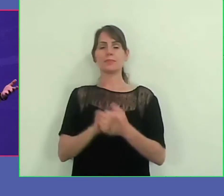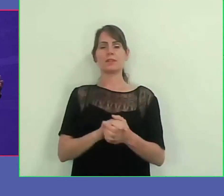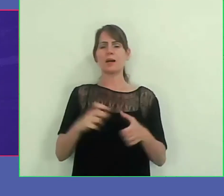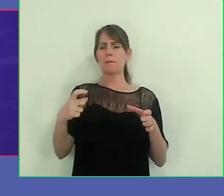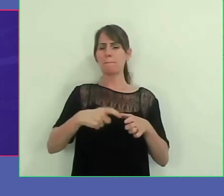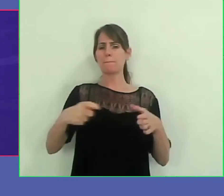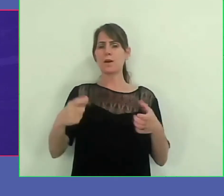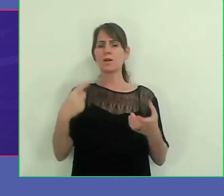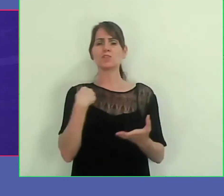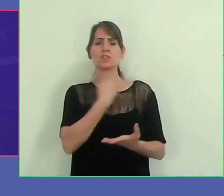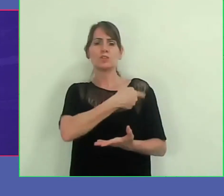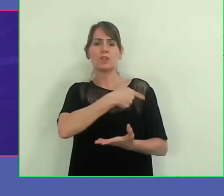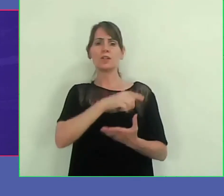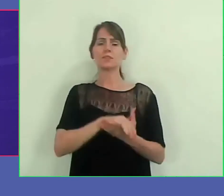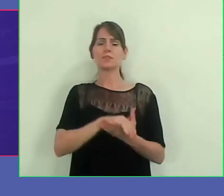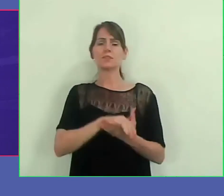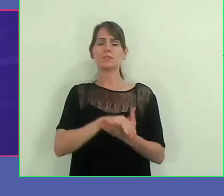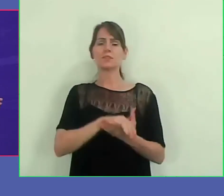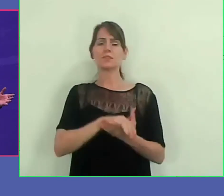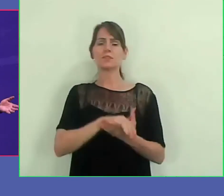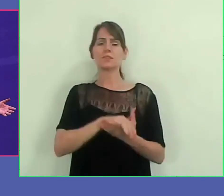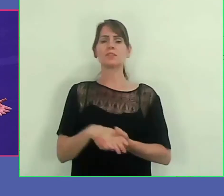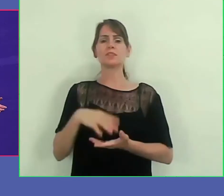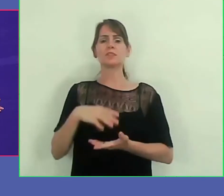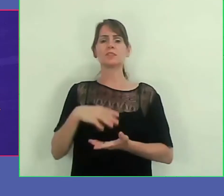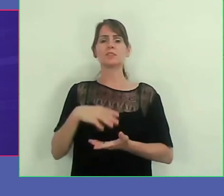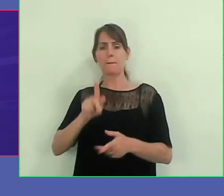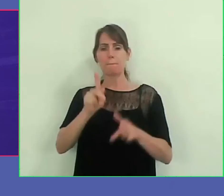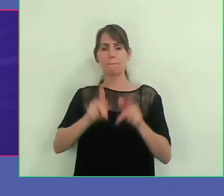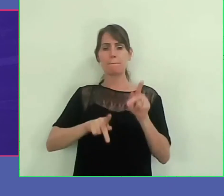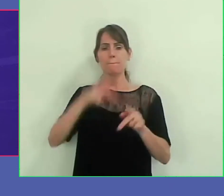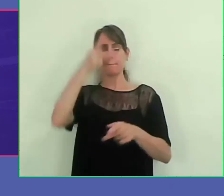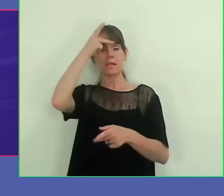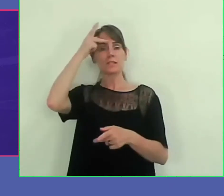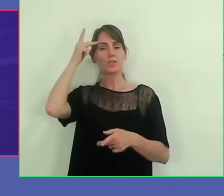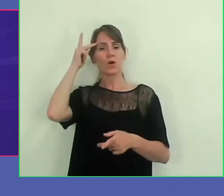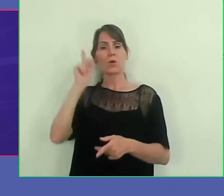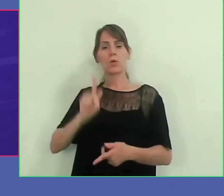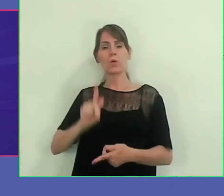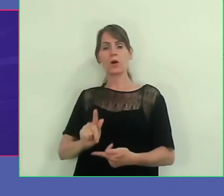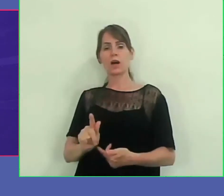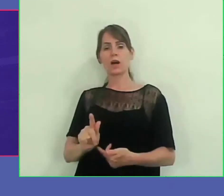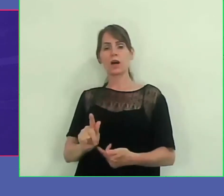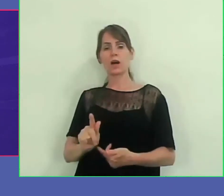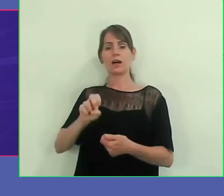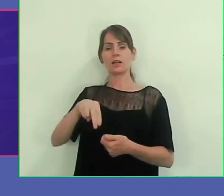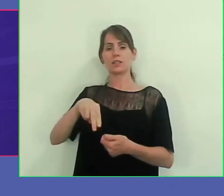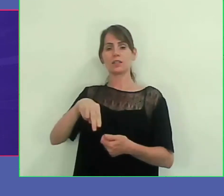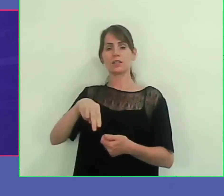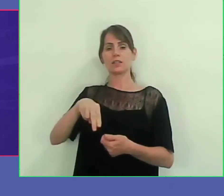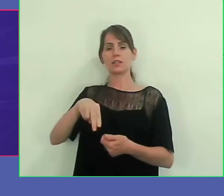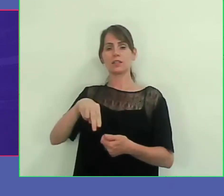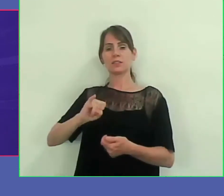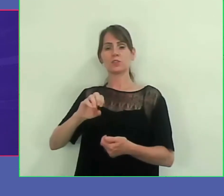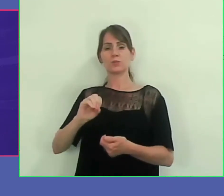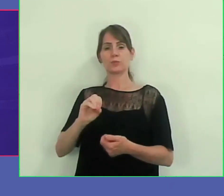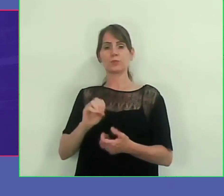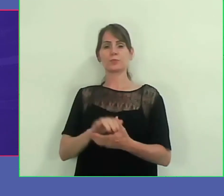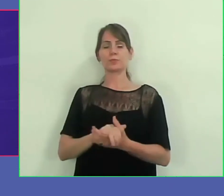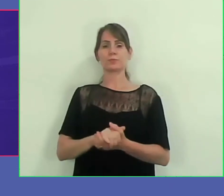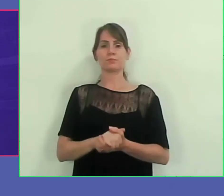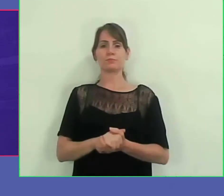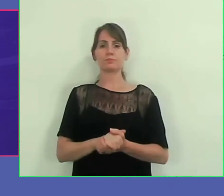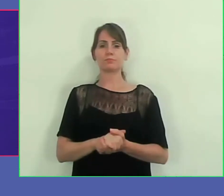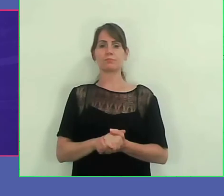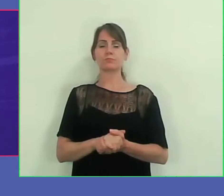formada por gentios, e nós também entramos por essa porta, pela segunda chave, né, para o reino